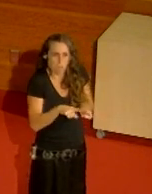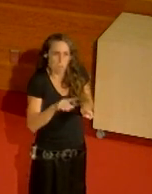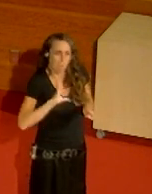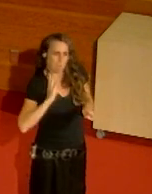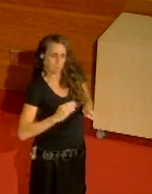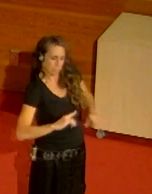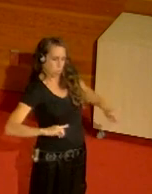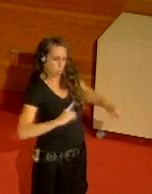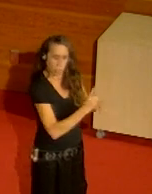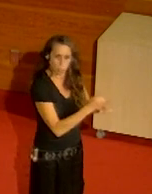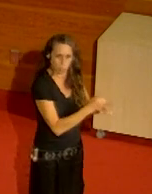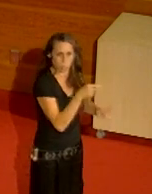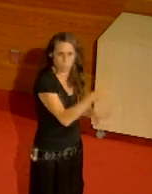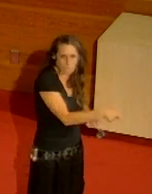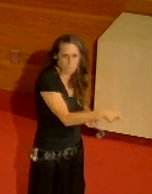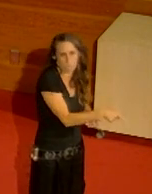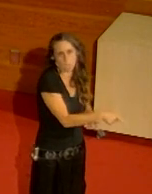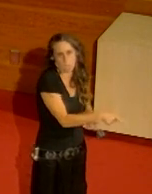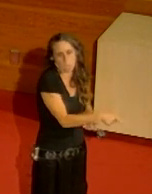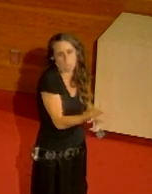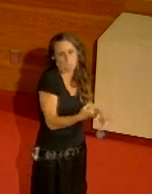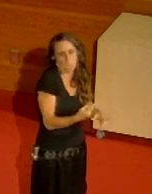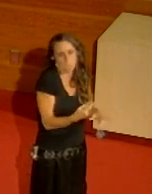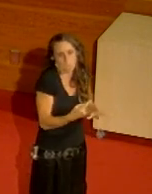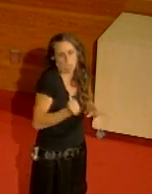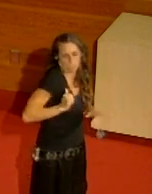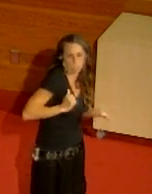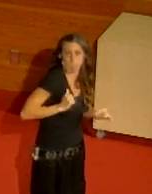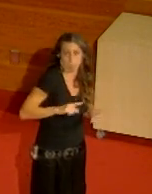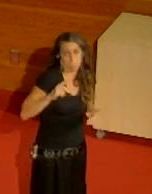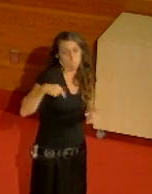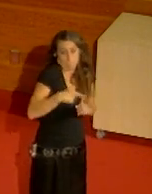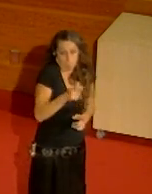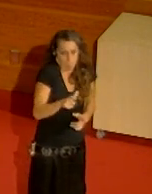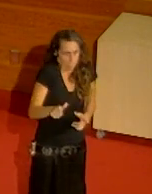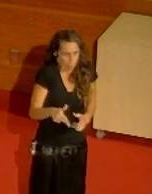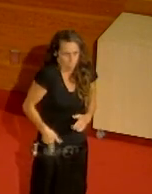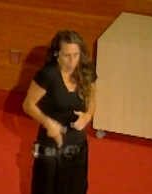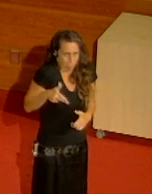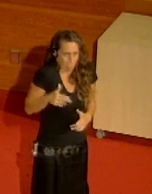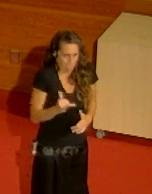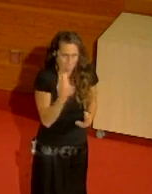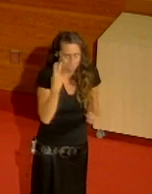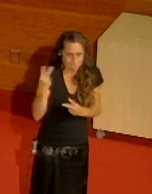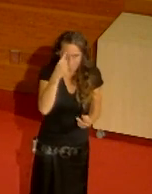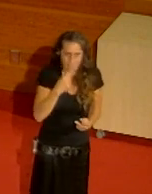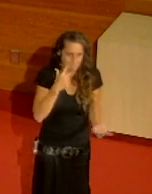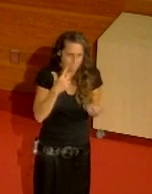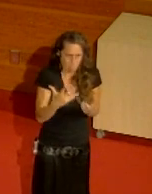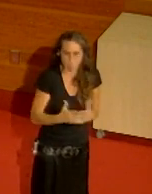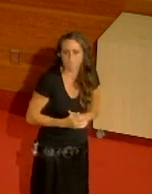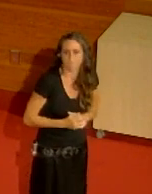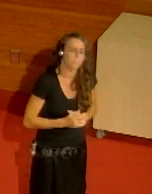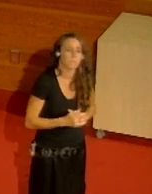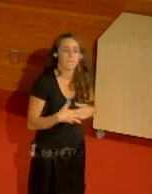palestinos y también esta gente suele ir Armada como vemos en esa en esa imagen bueno como les decía al principio Israel ha vivido Las mayores